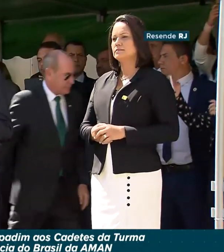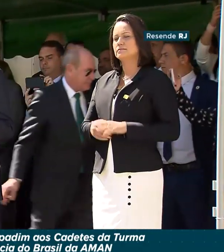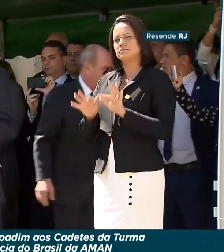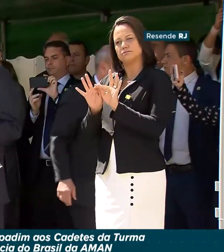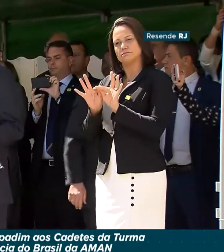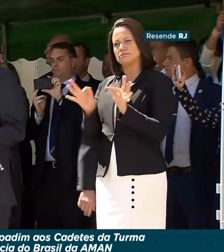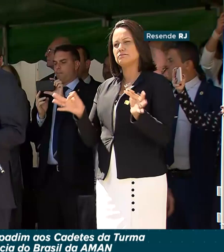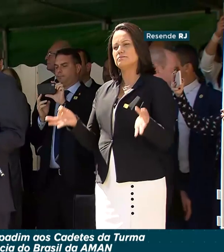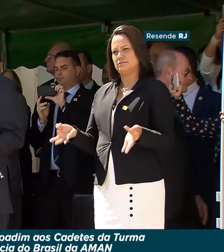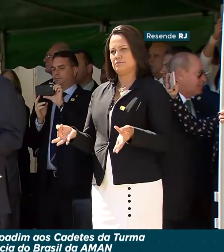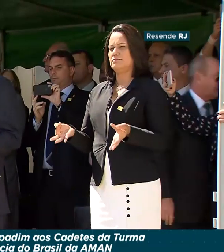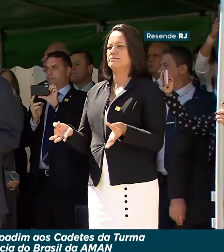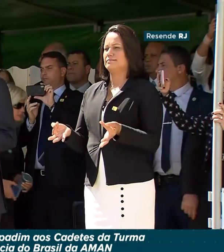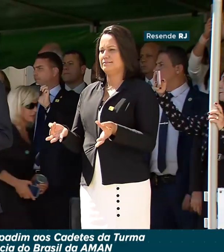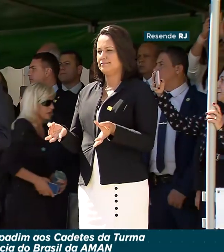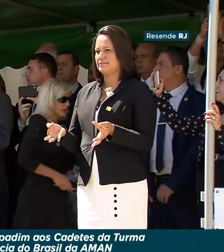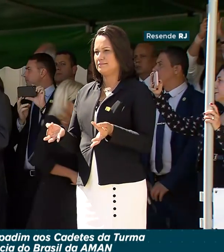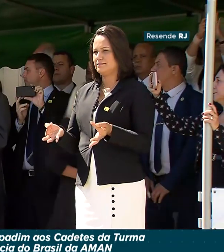Humildade,